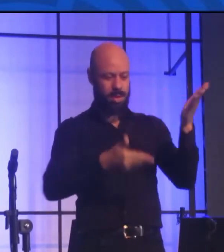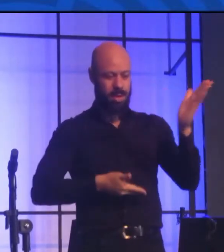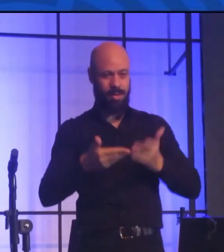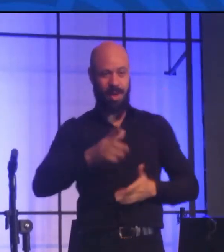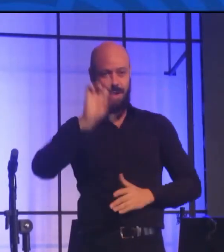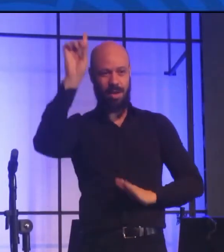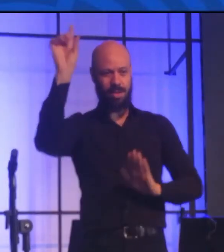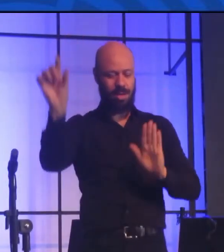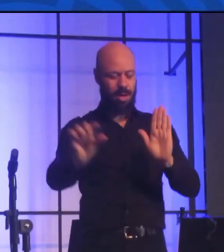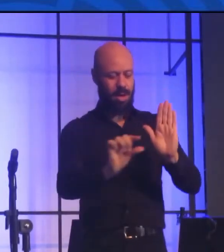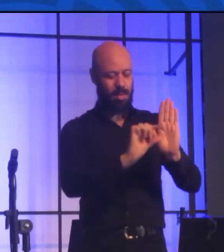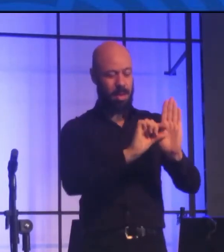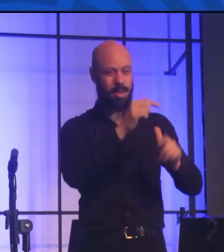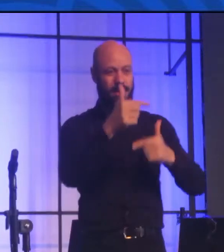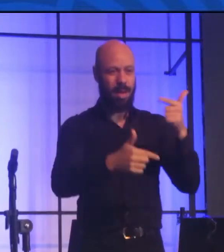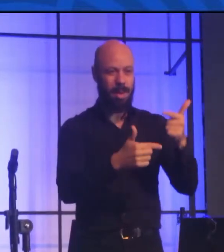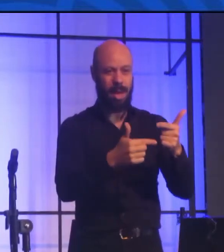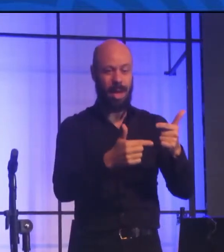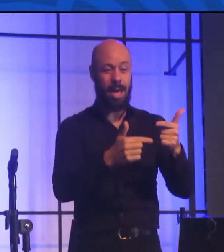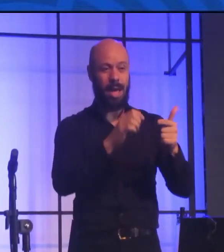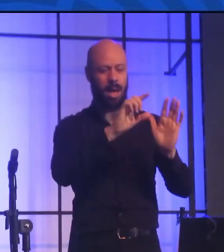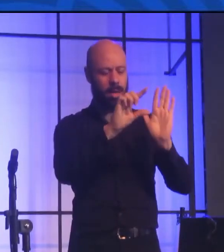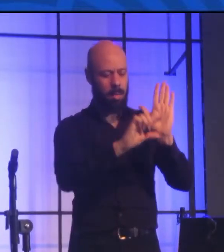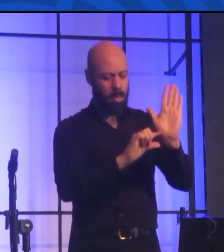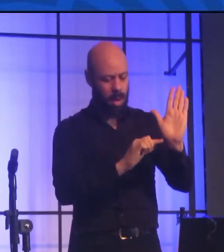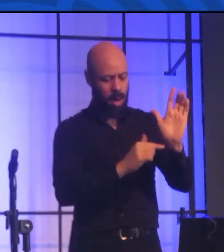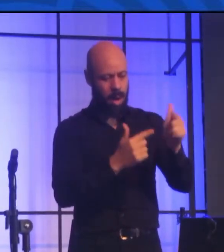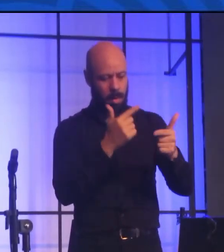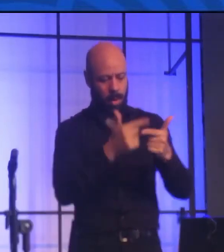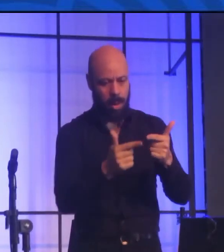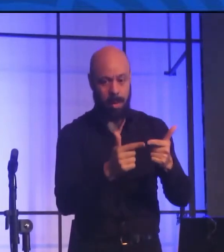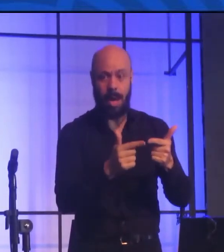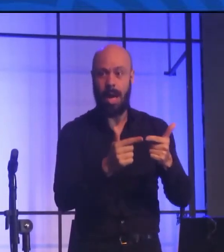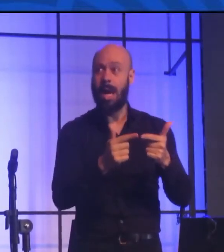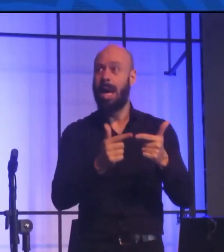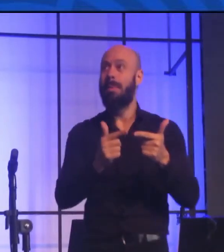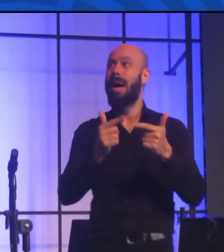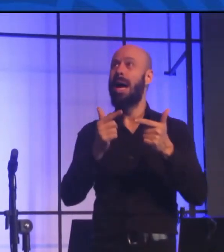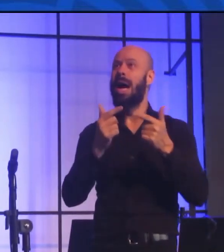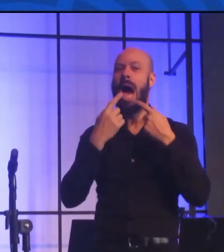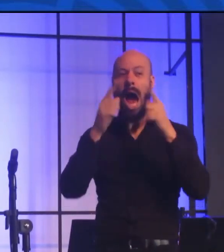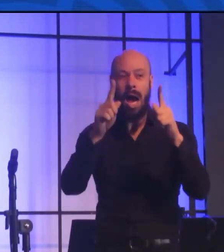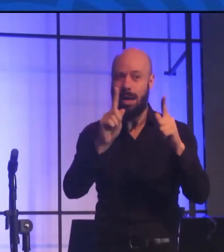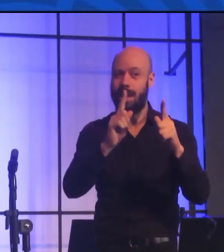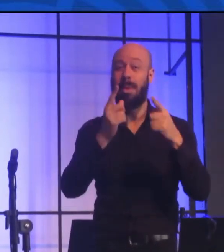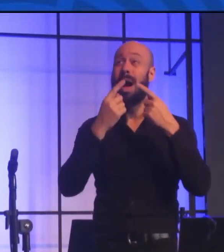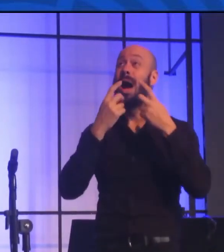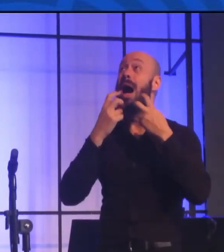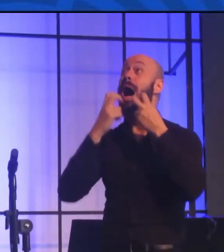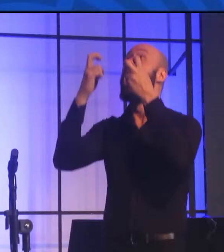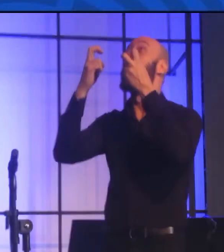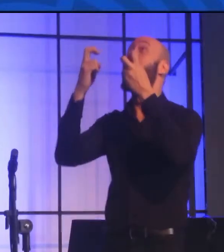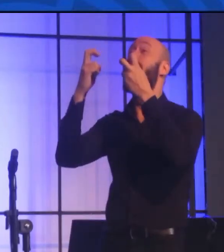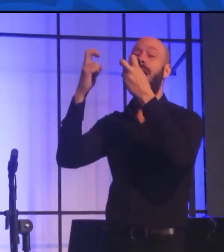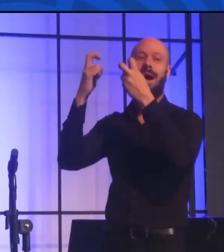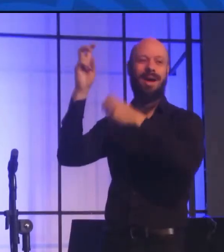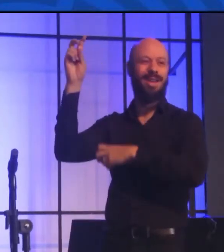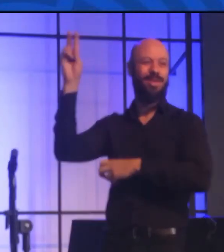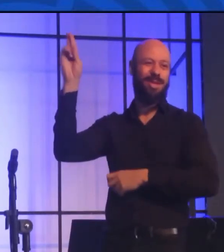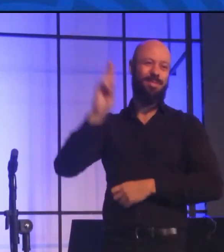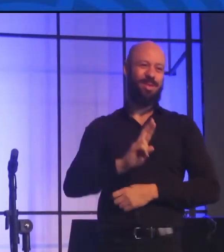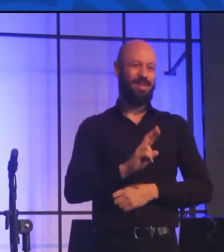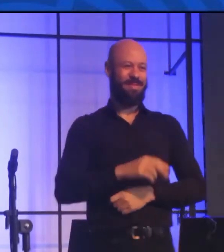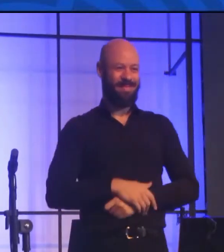de Deus, aquele homem que tinha a graça de Deus para mudar os rumos de guerras entre nações, se